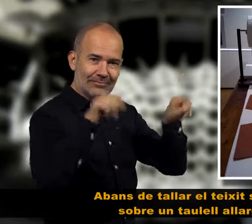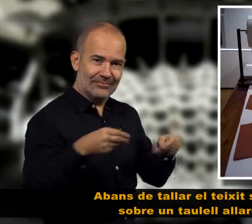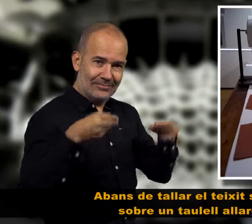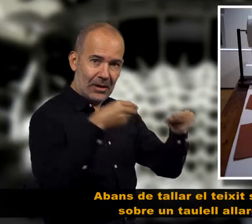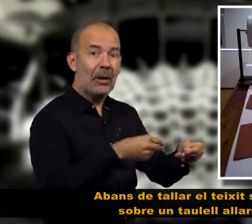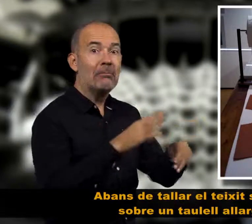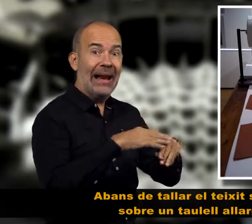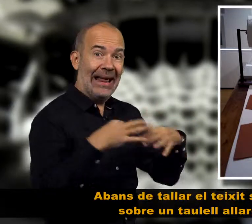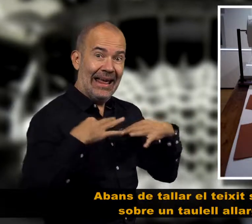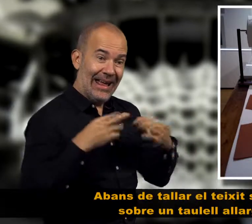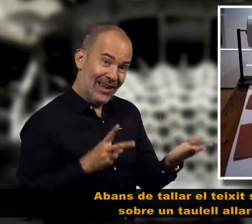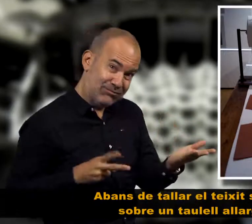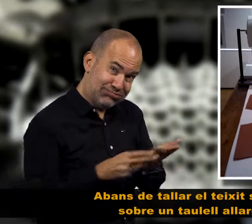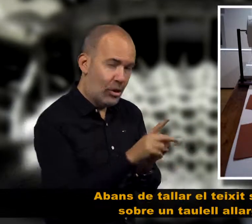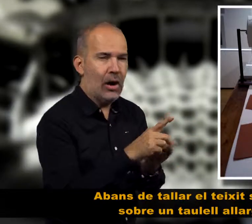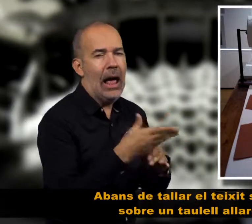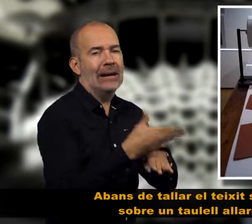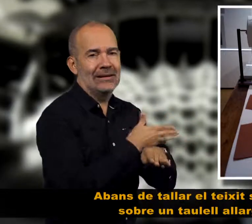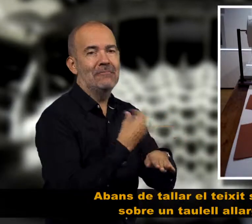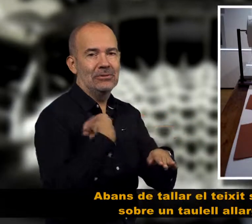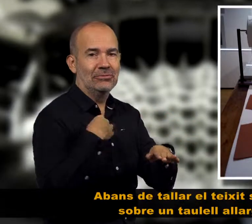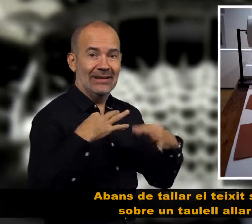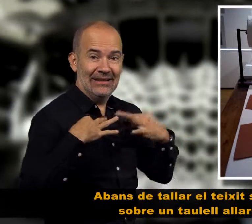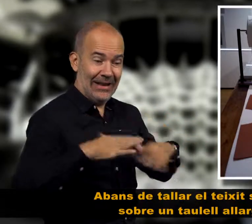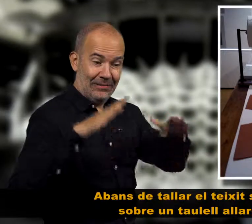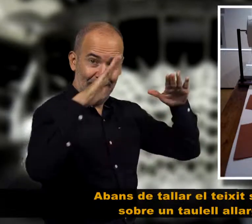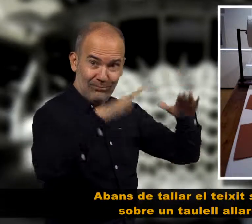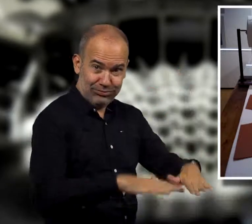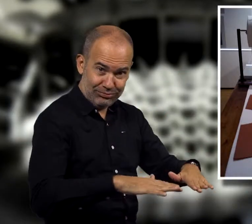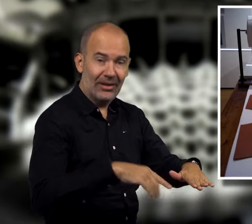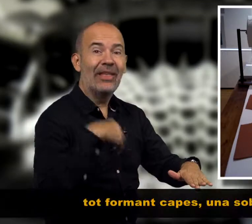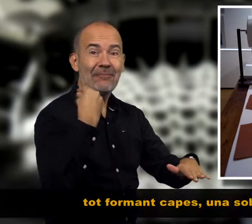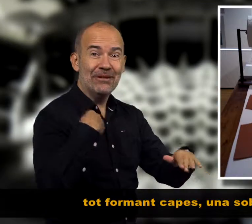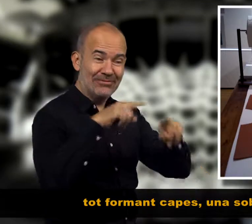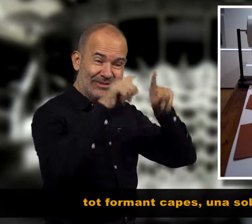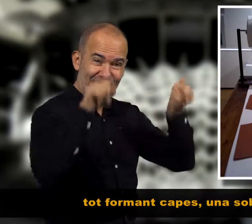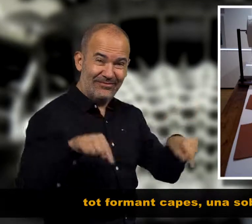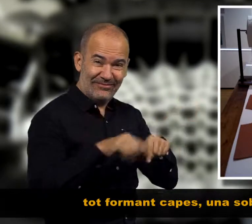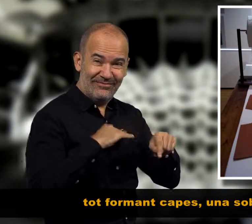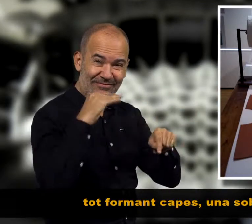Abans de tallar el teixit, s'estira sobre un taulell allargat tot formant capes, una sobre altra.